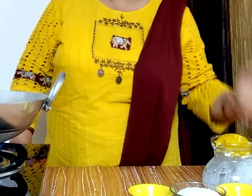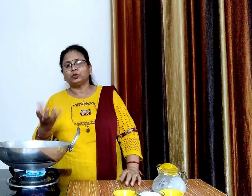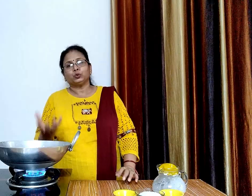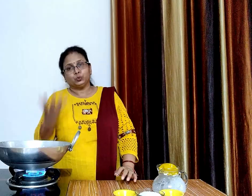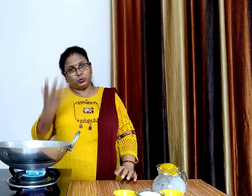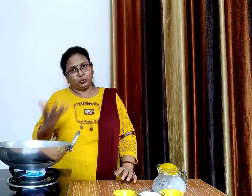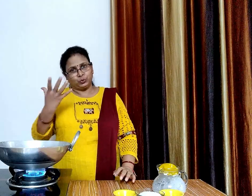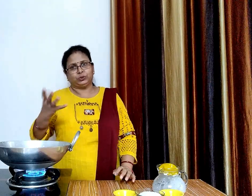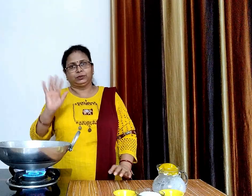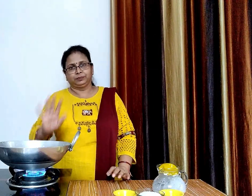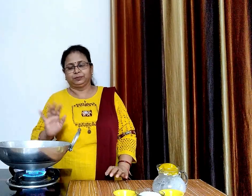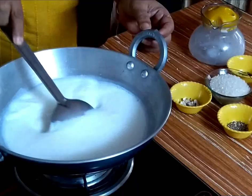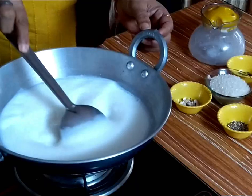और उसे उबलने देंगे